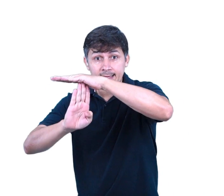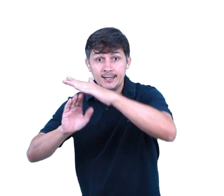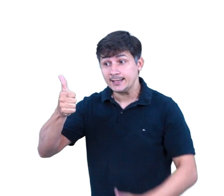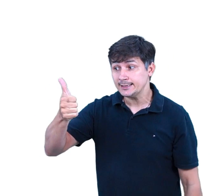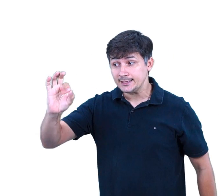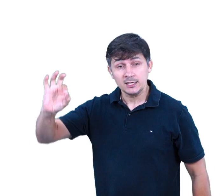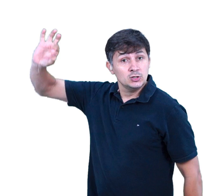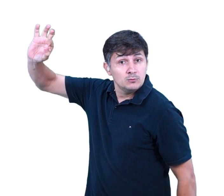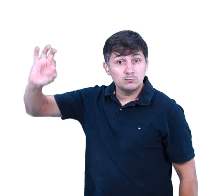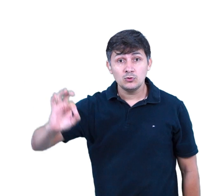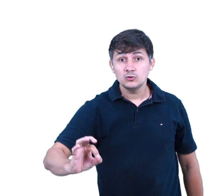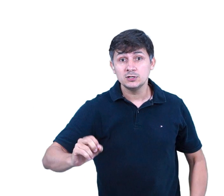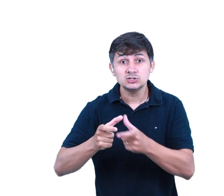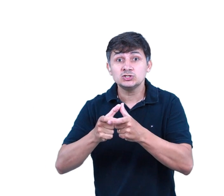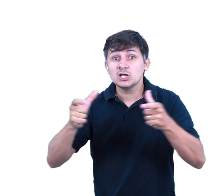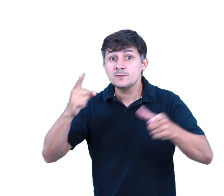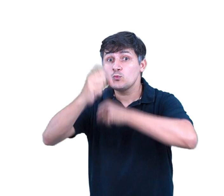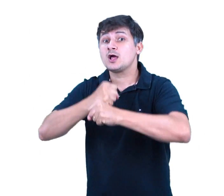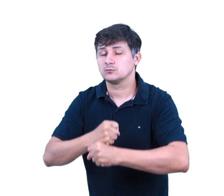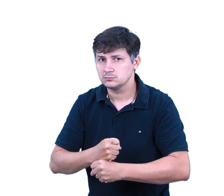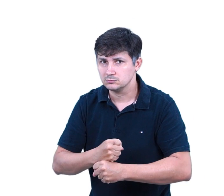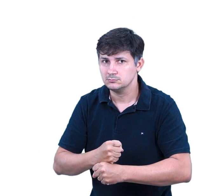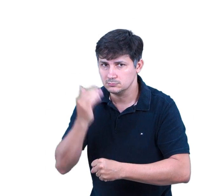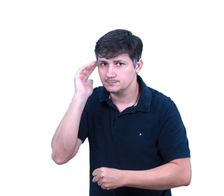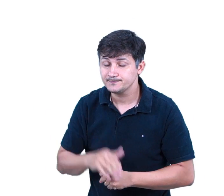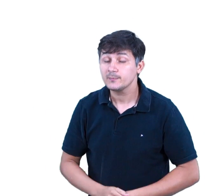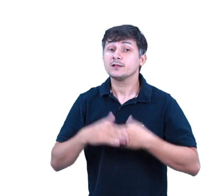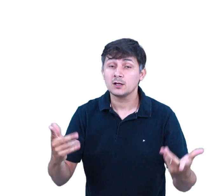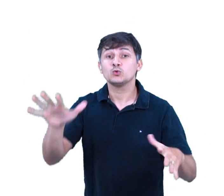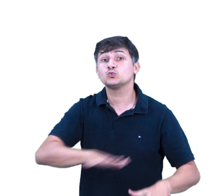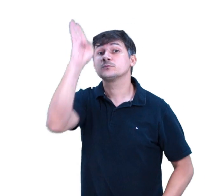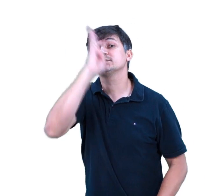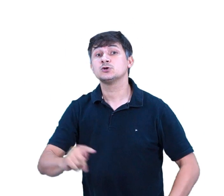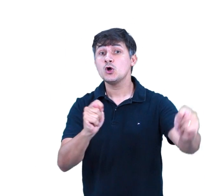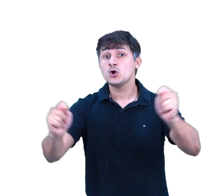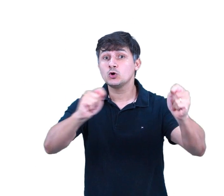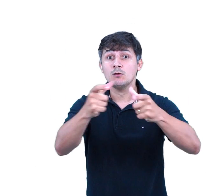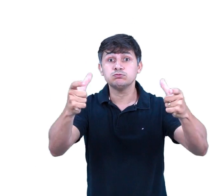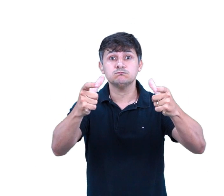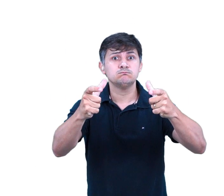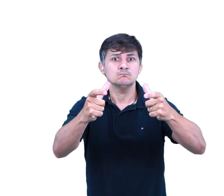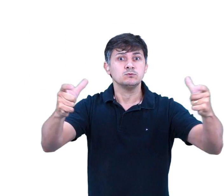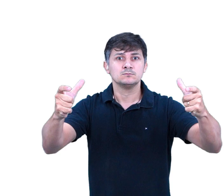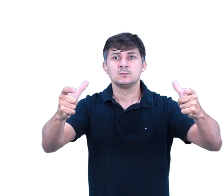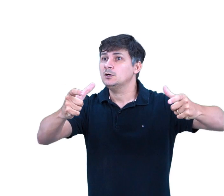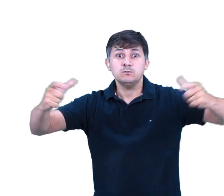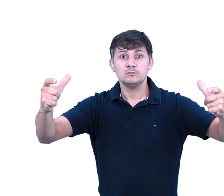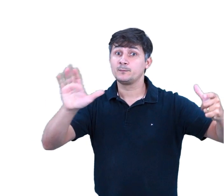atinge a margem de 10% de crescimento ao ano. Dessa forma, a economia do Brasil cresceu. Mas nem